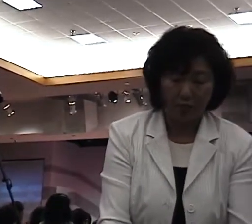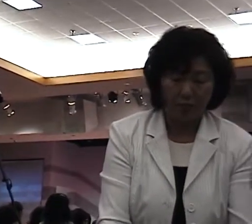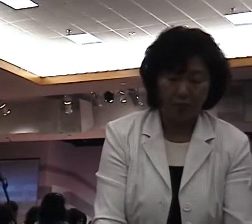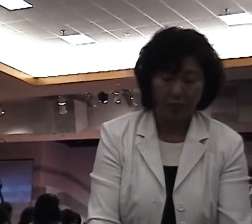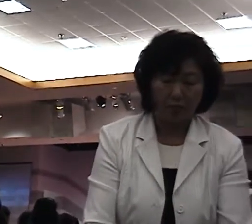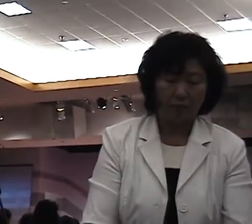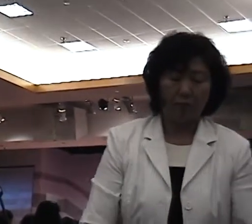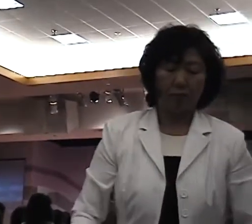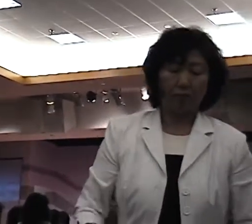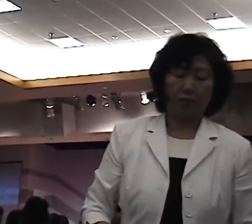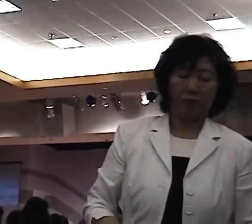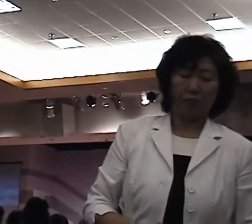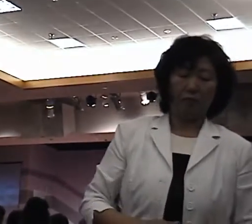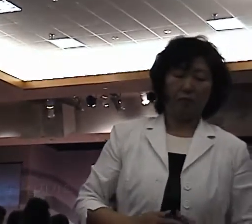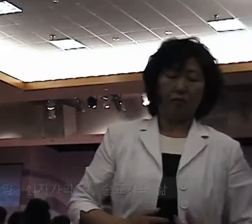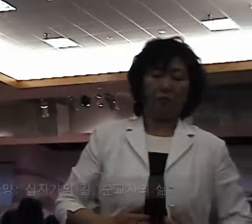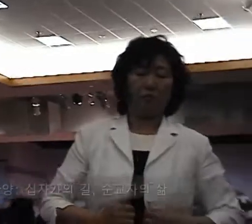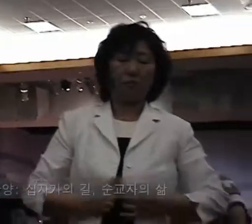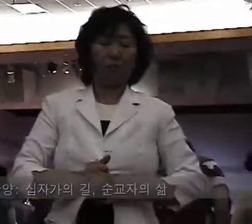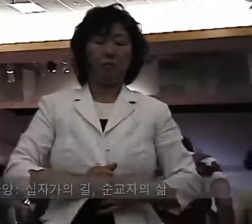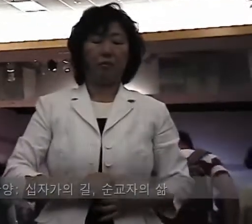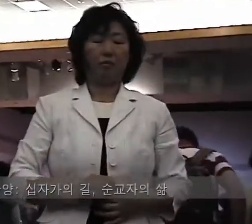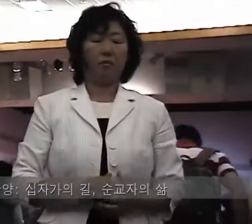기도를 찬양으로 올려드립니다.